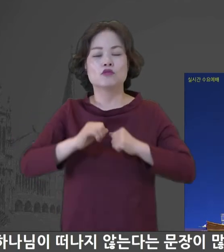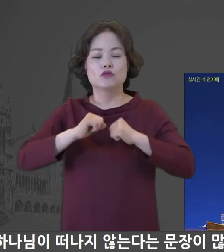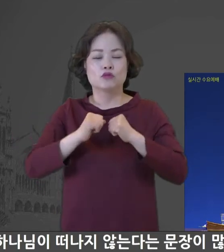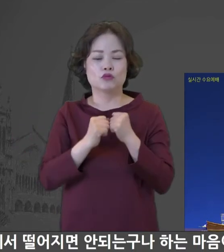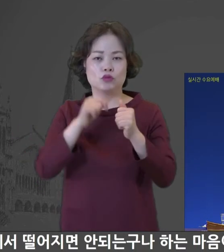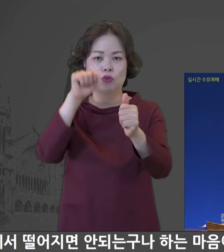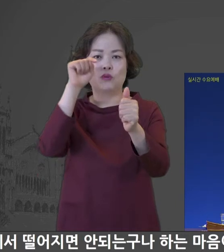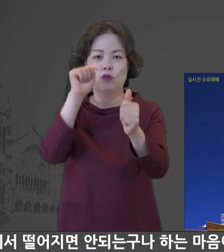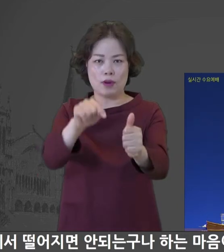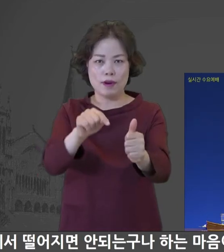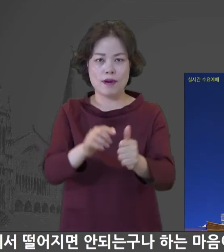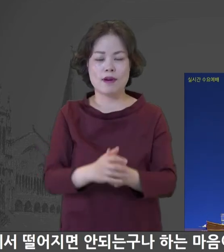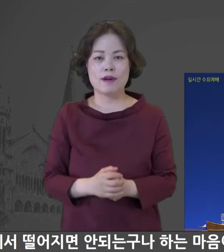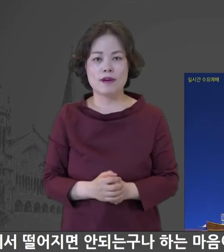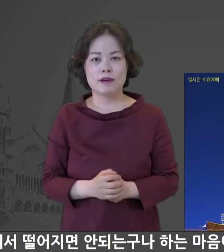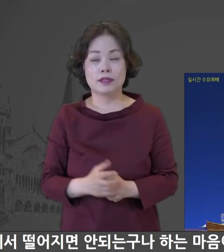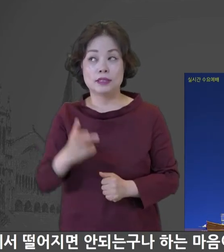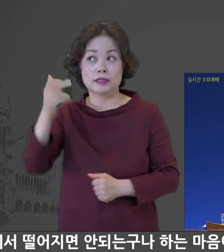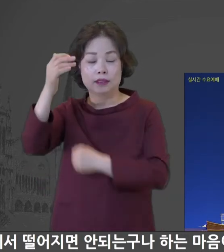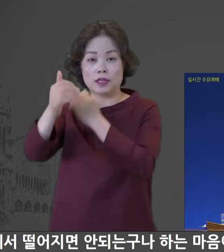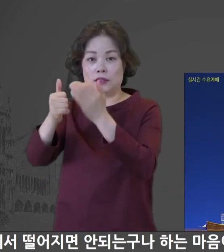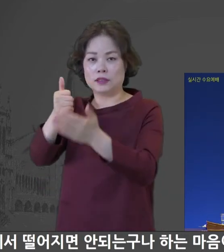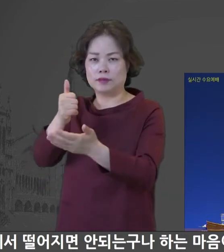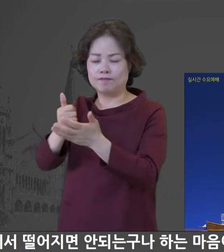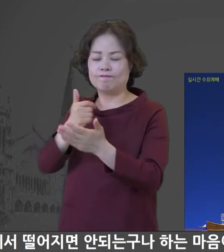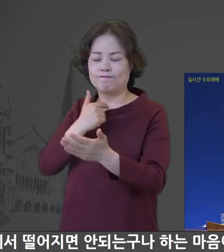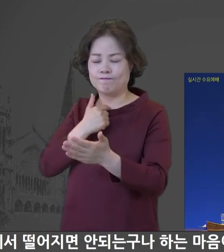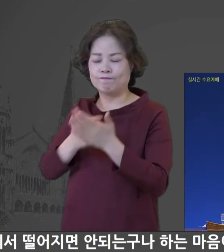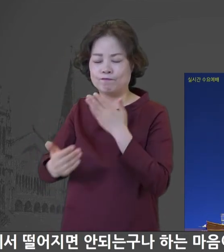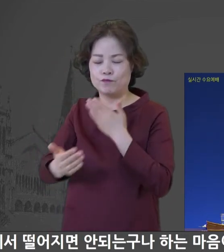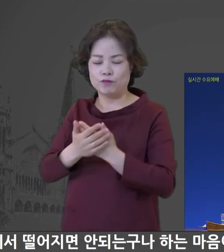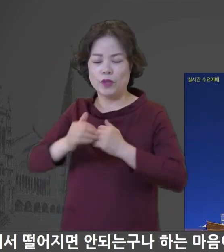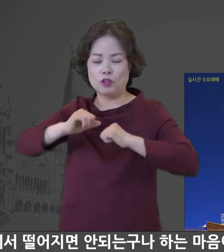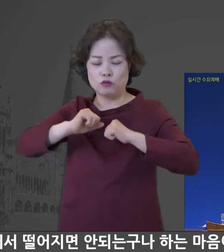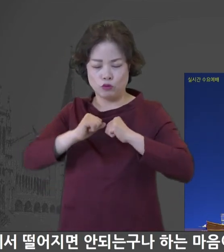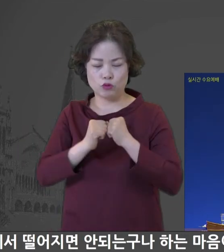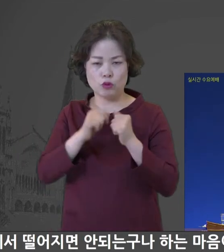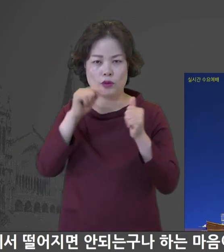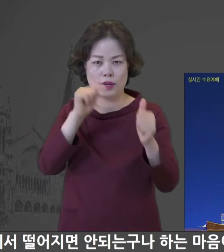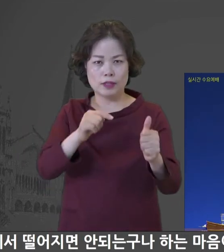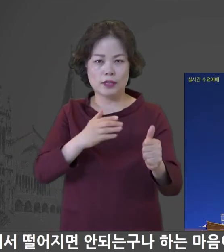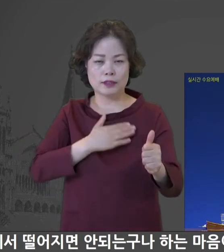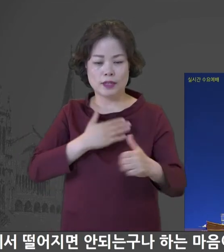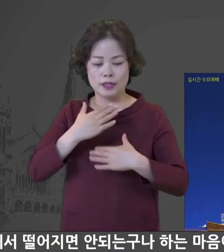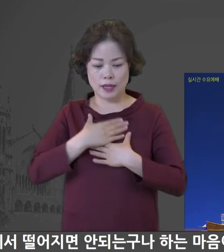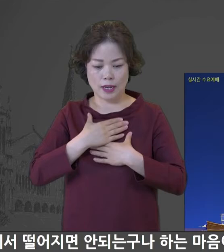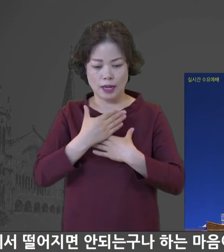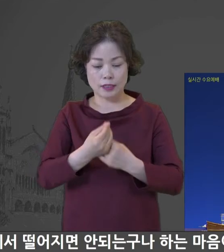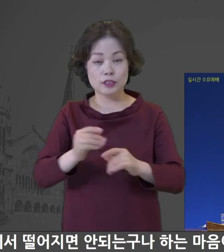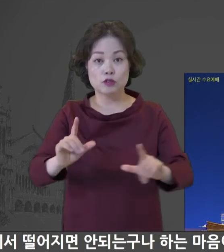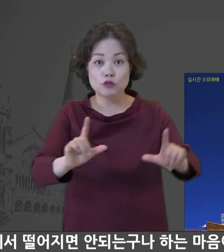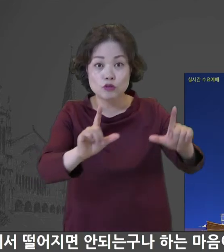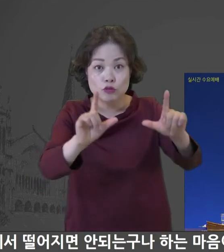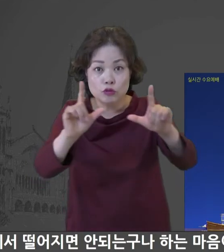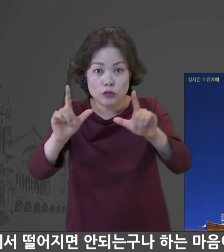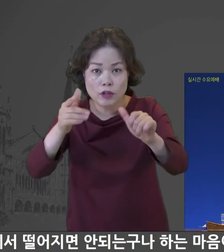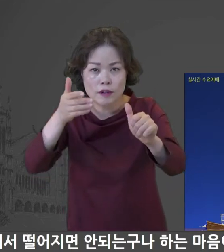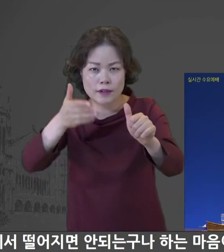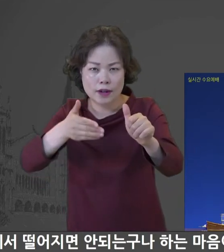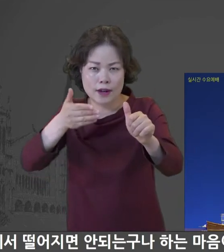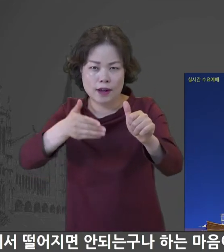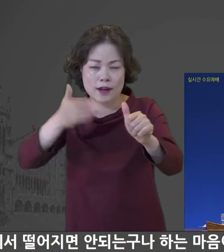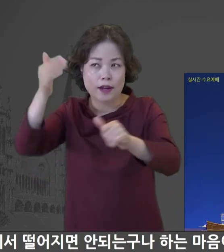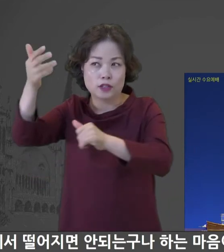순종하라. 크신 하나님을 경험하였으니 이제는 순종하라. 그러면서 나의 안식을 누려라 라고 주님께서